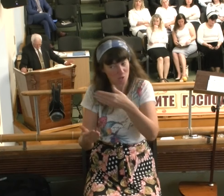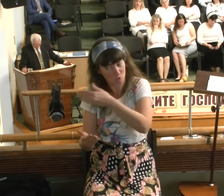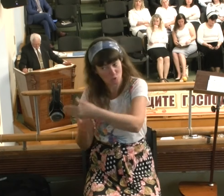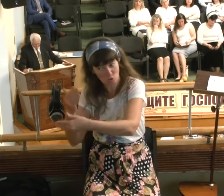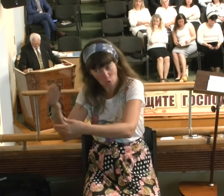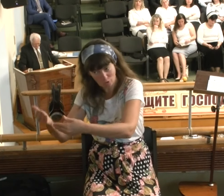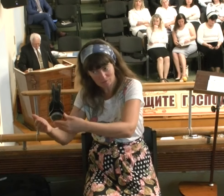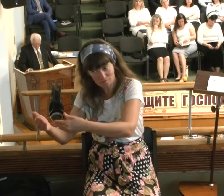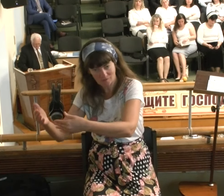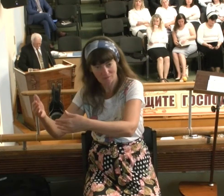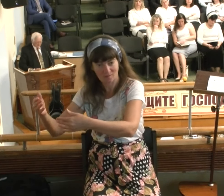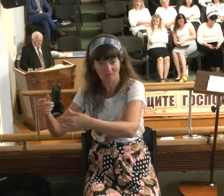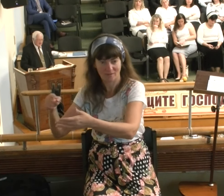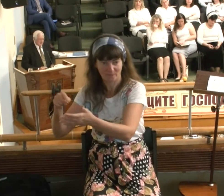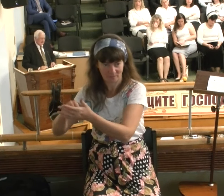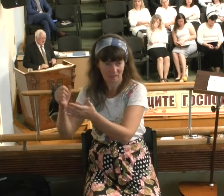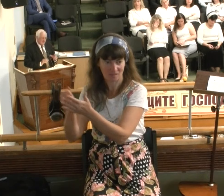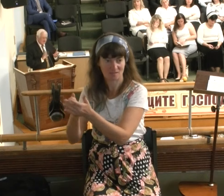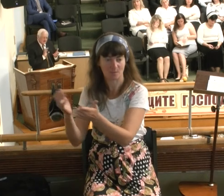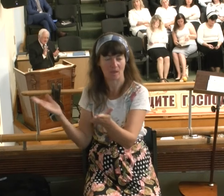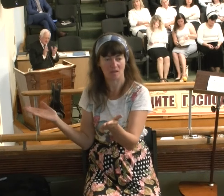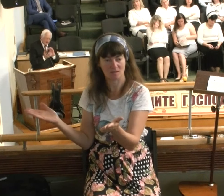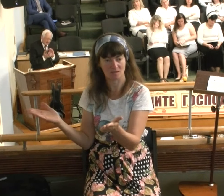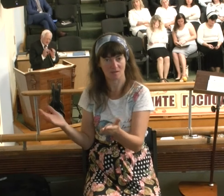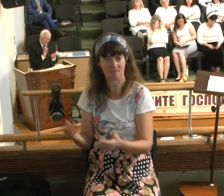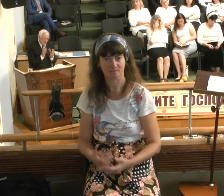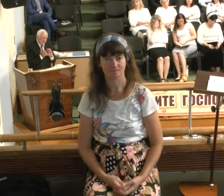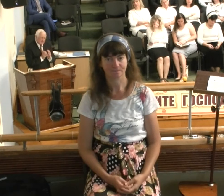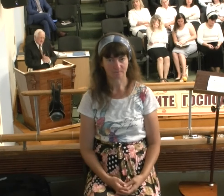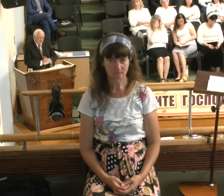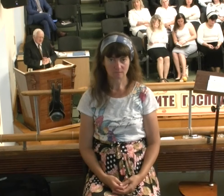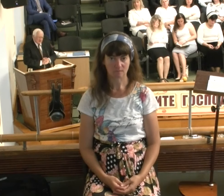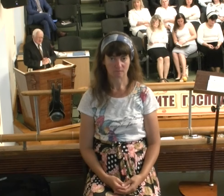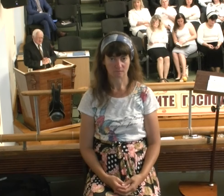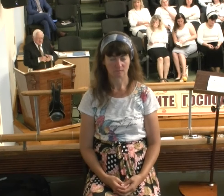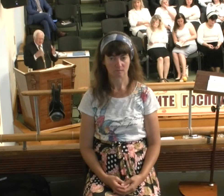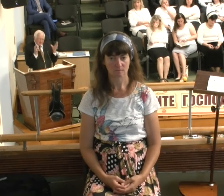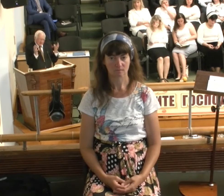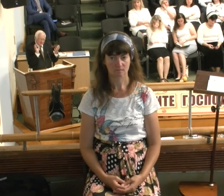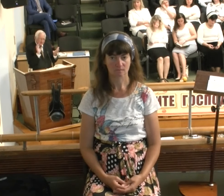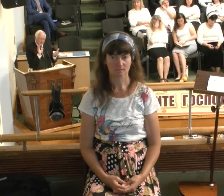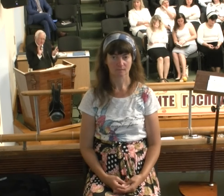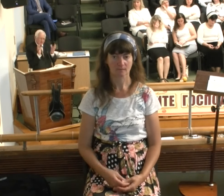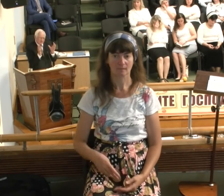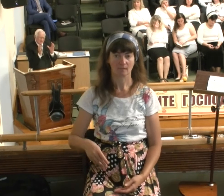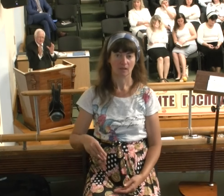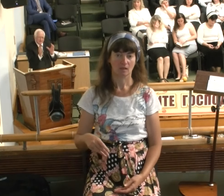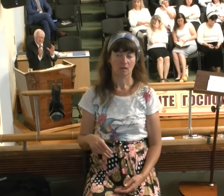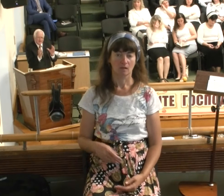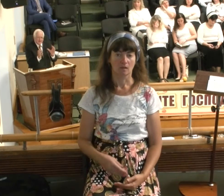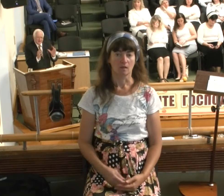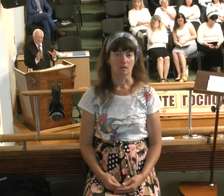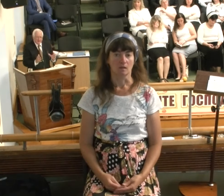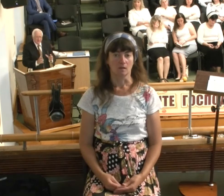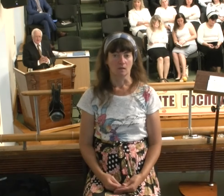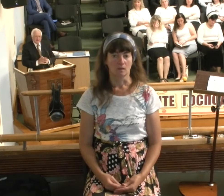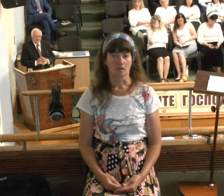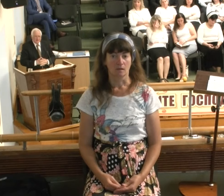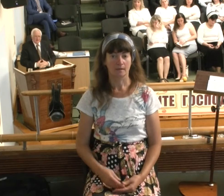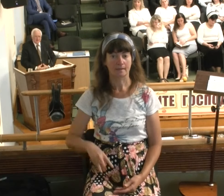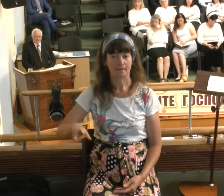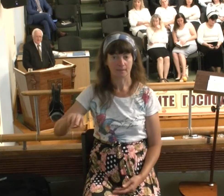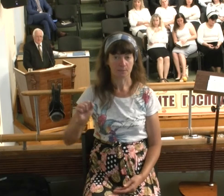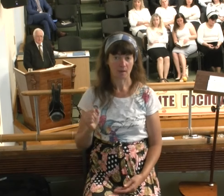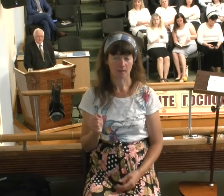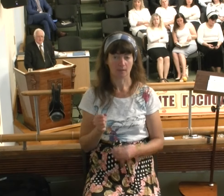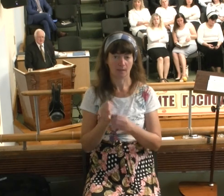глава, 16 по 20 стих, значит, с разных сторон эта картина, мы прочитаем с разных сторон, посмотрим. А воины